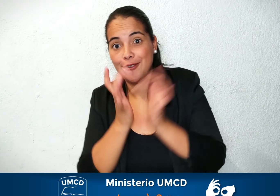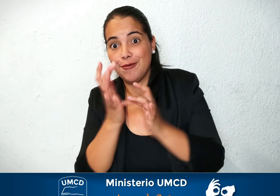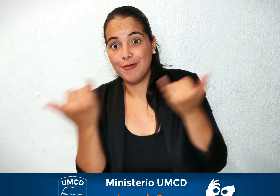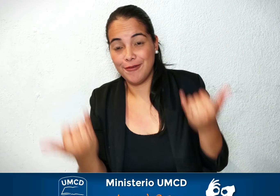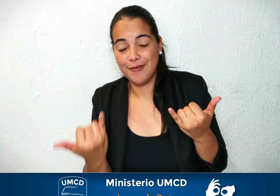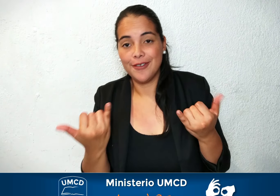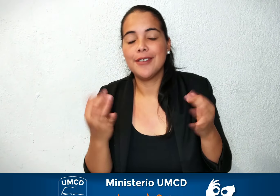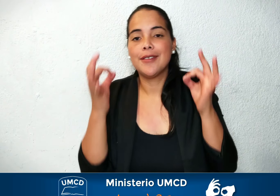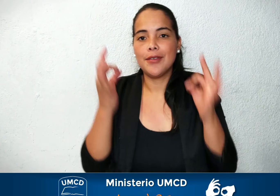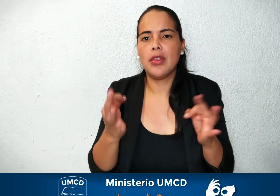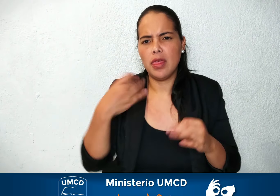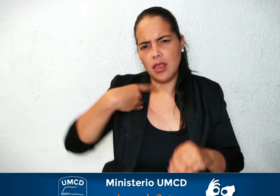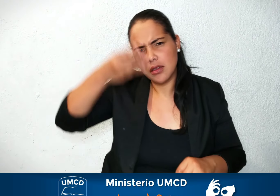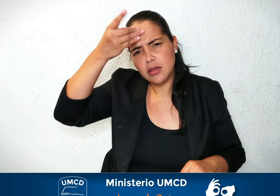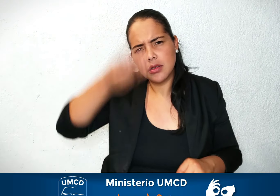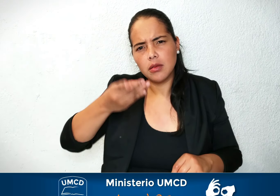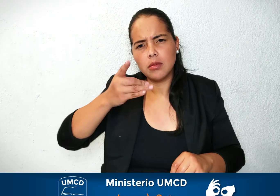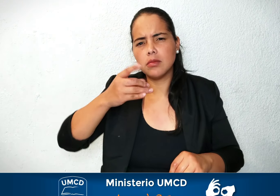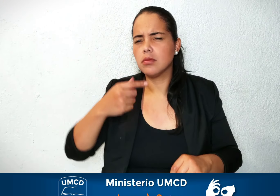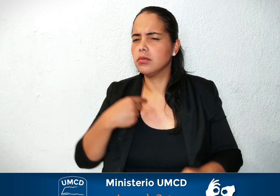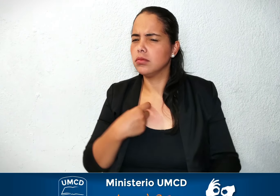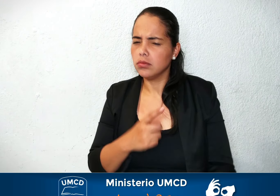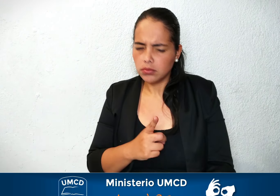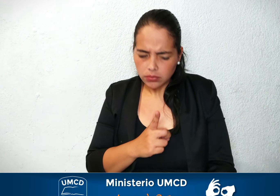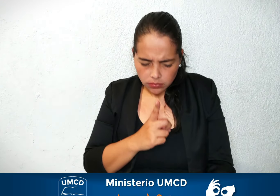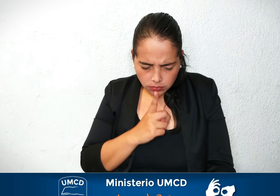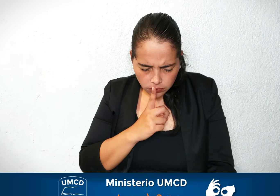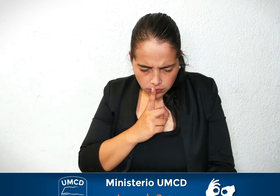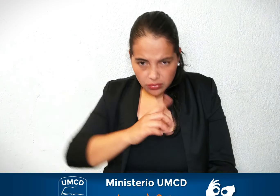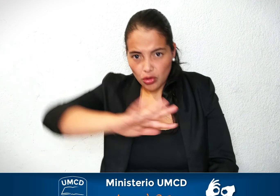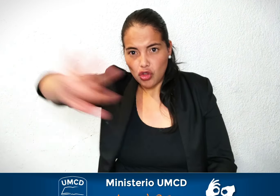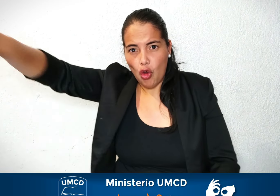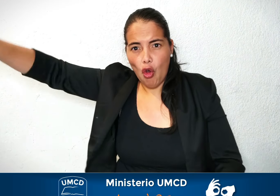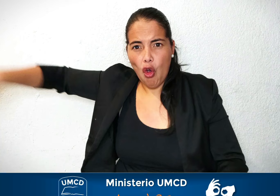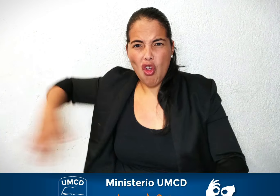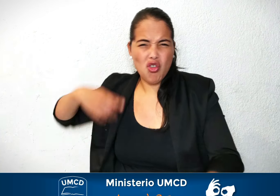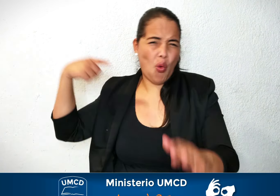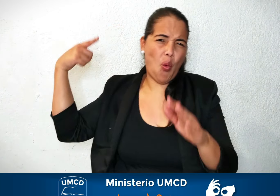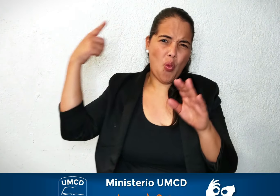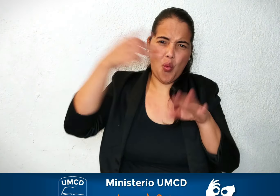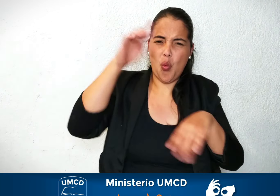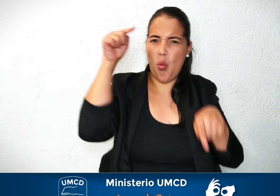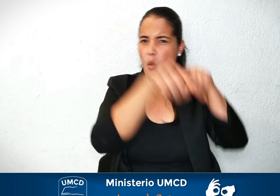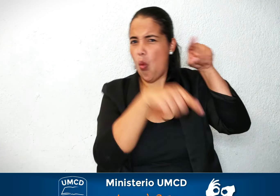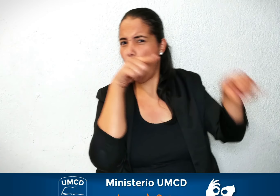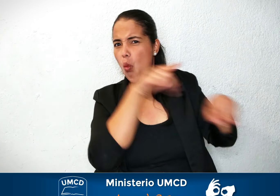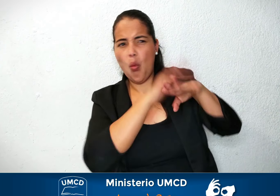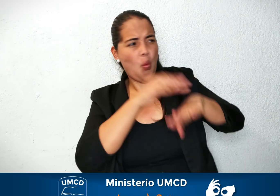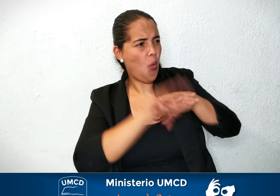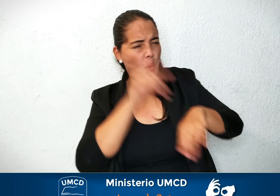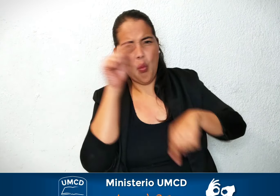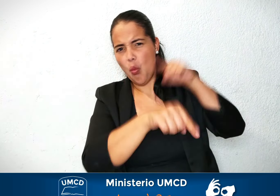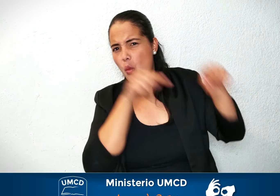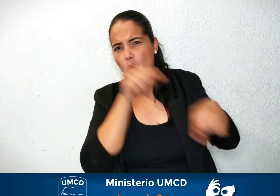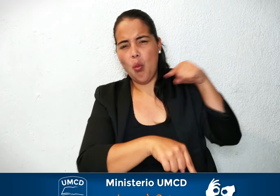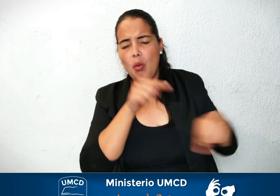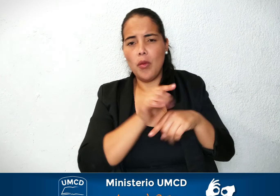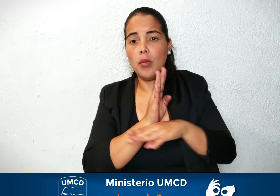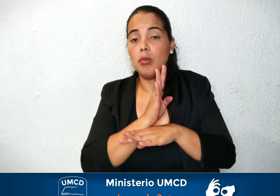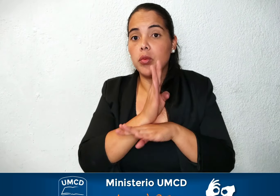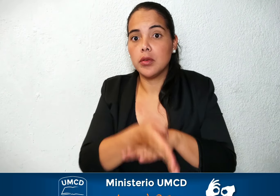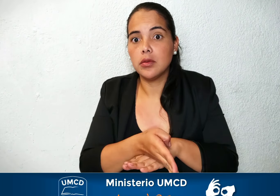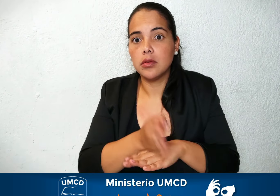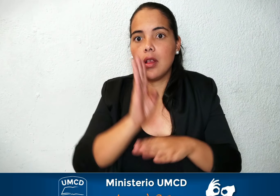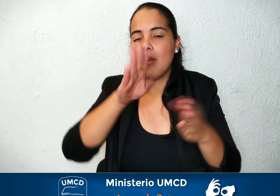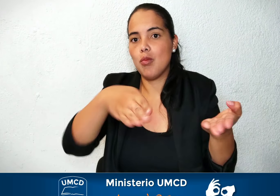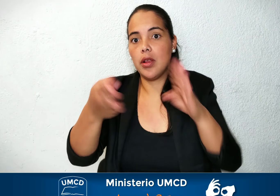ver al Señor Jesucristo quien decidió tomar, aun a pesar de que era injusto, una acusación para poder así